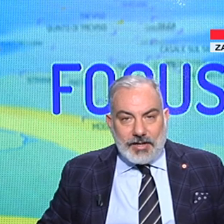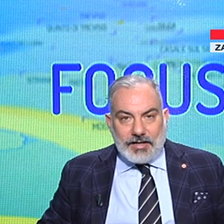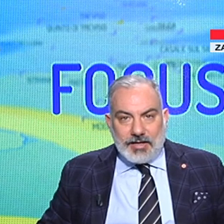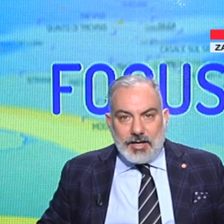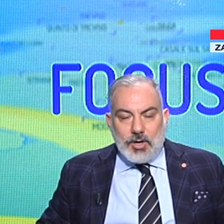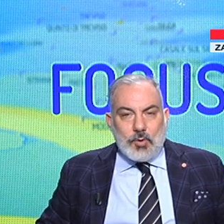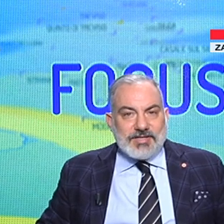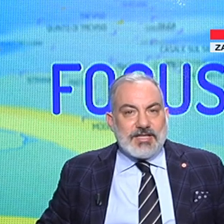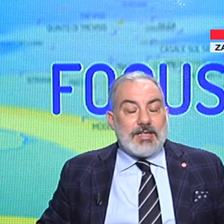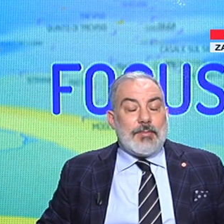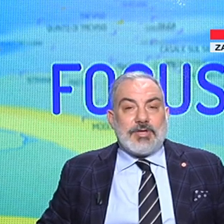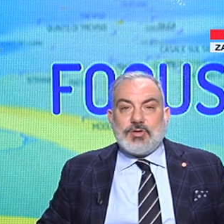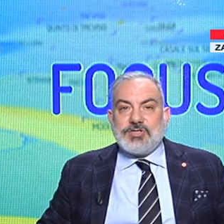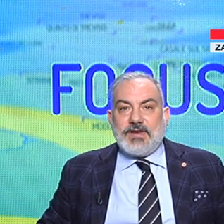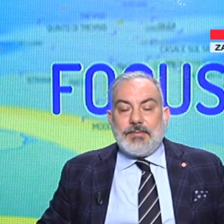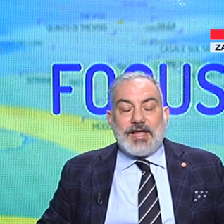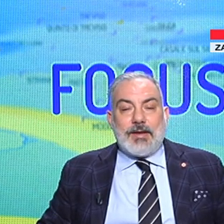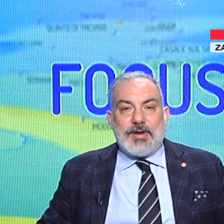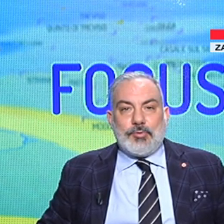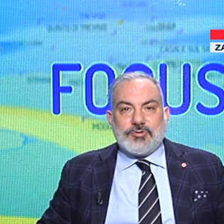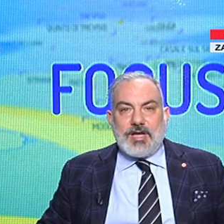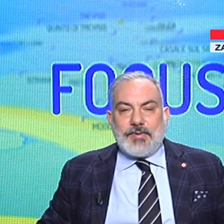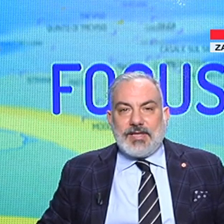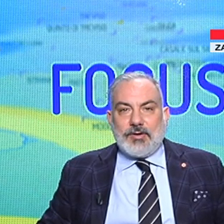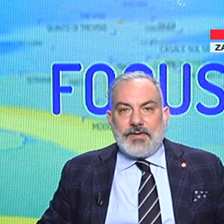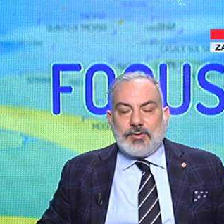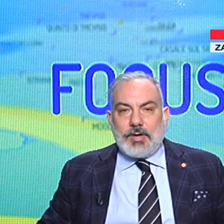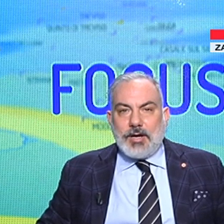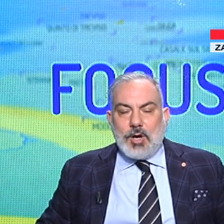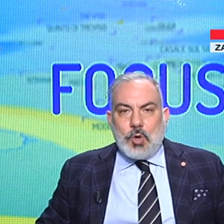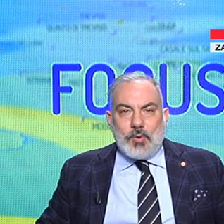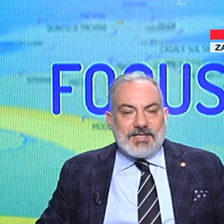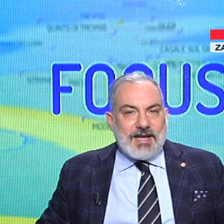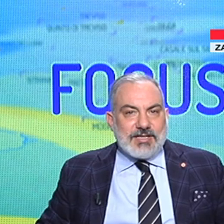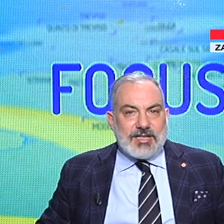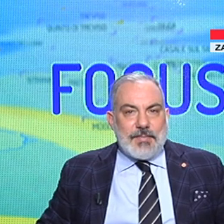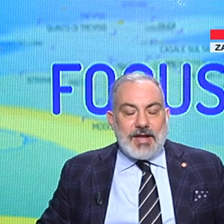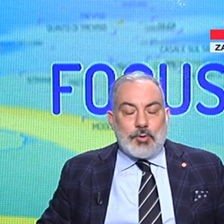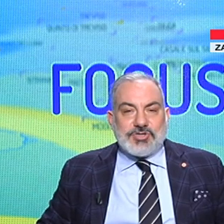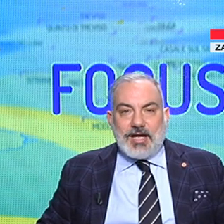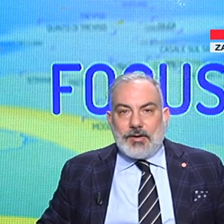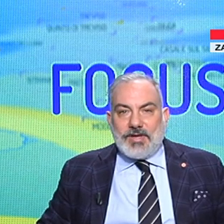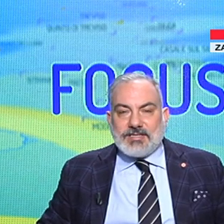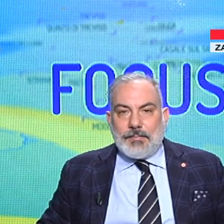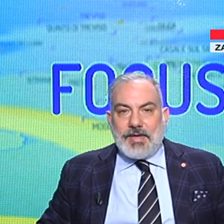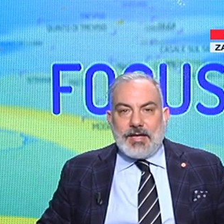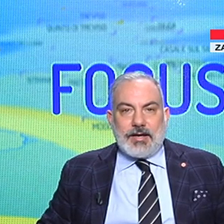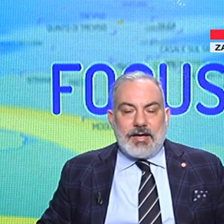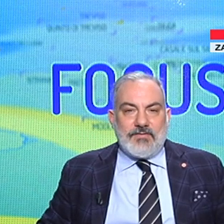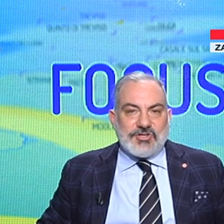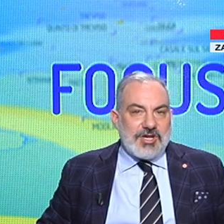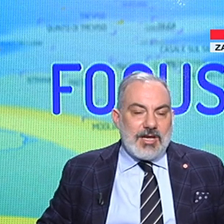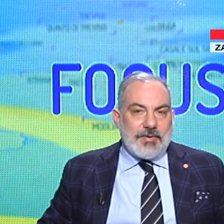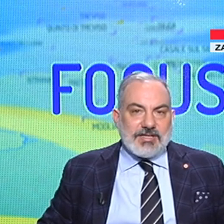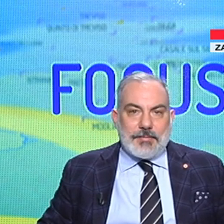saremo collegati con la sede della Protezione Civile di Marghera per il punto stampa del governatore Luca Zaia. Settimana cruciale questa per